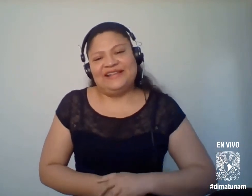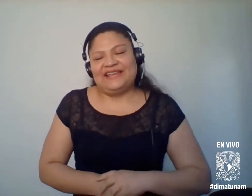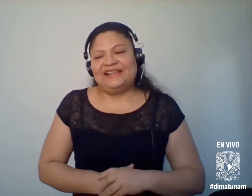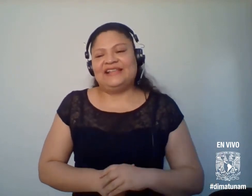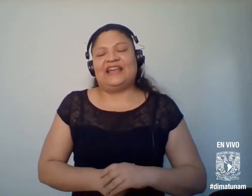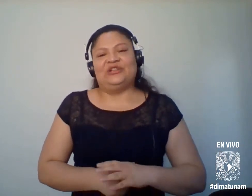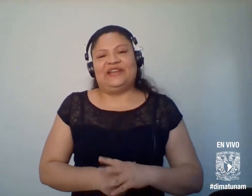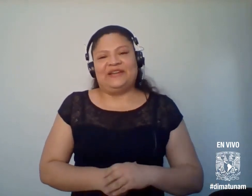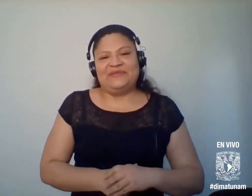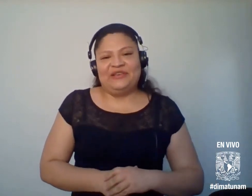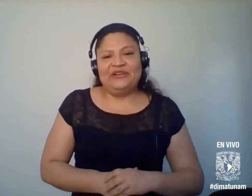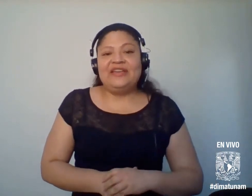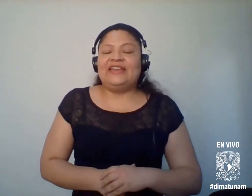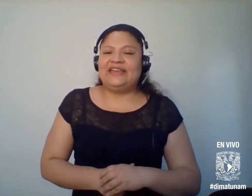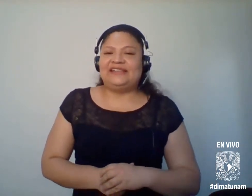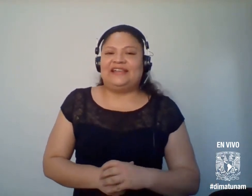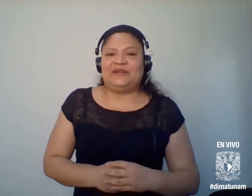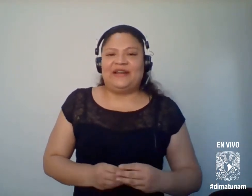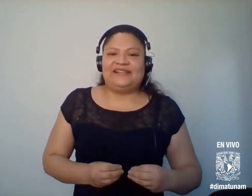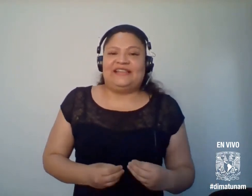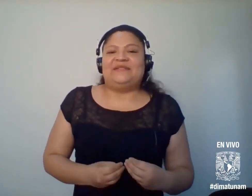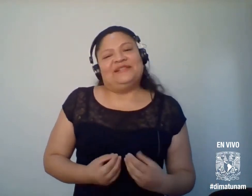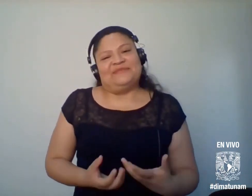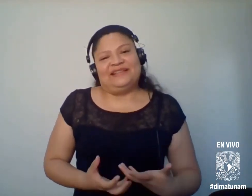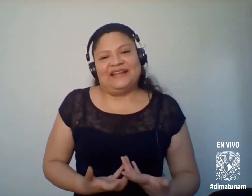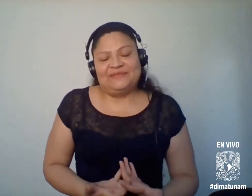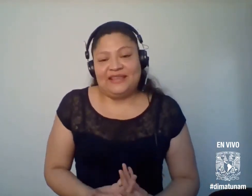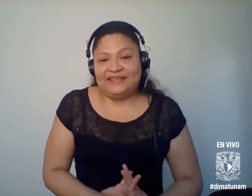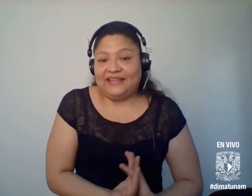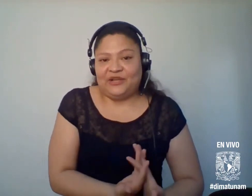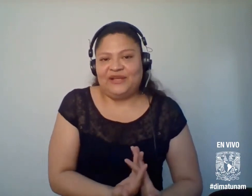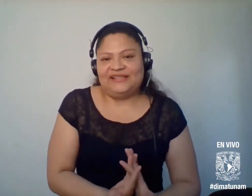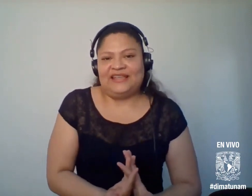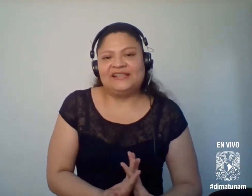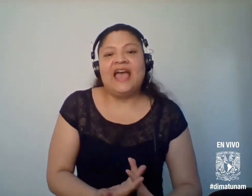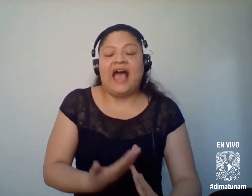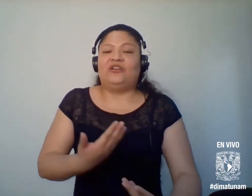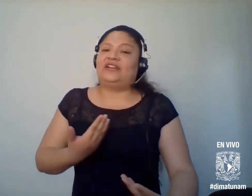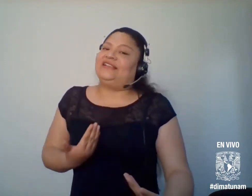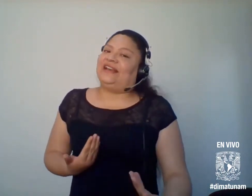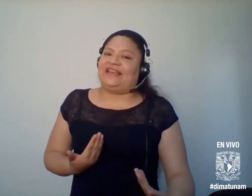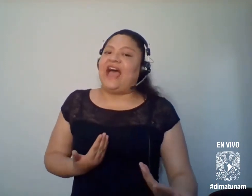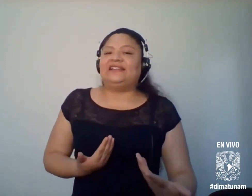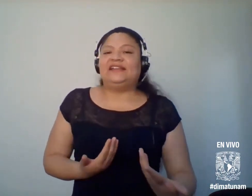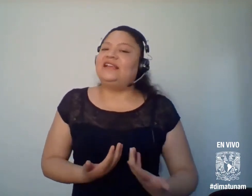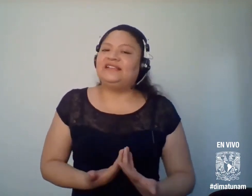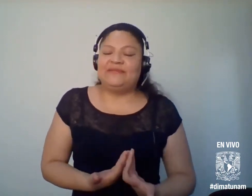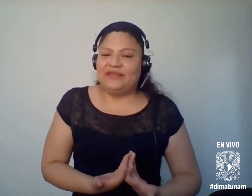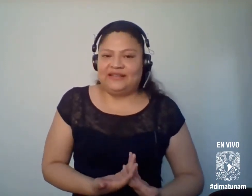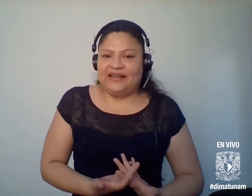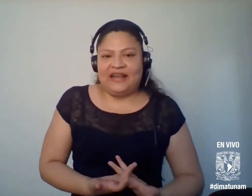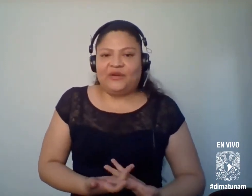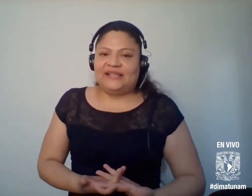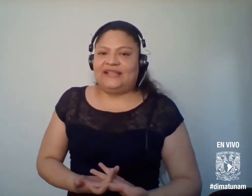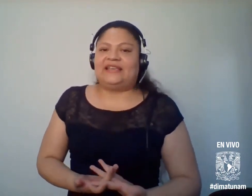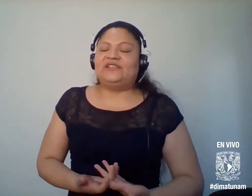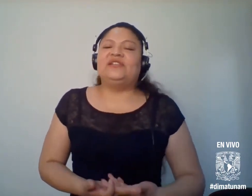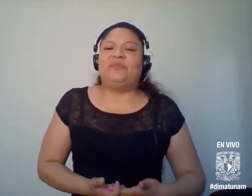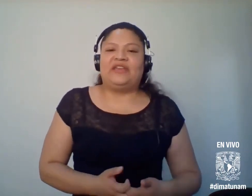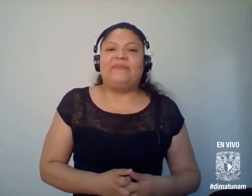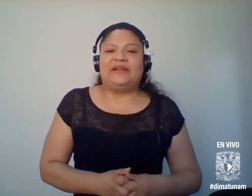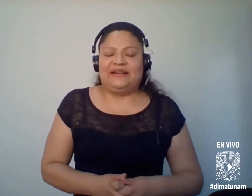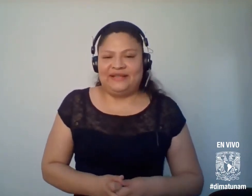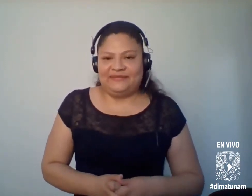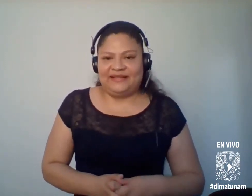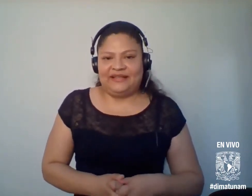lengua de señas, que no tengan miedo y que se atrevan a enseñar matemáticas mediante lengua de señas. Algo que se creía antes es que mediante la lengua de señas no